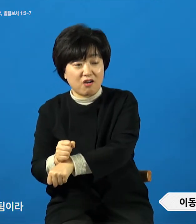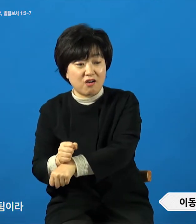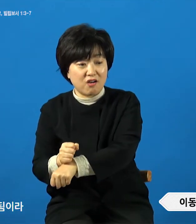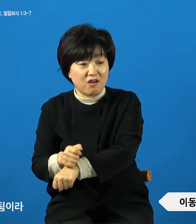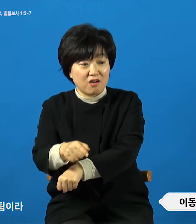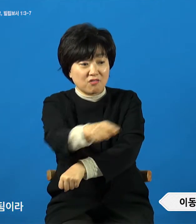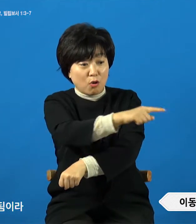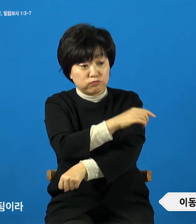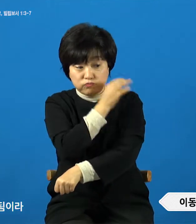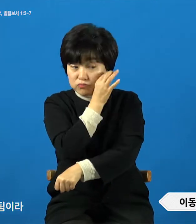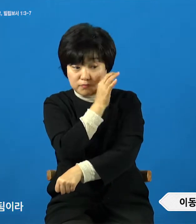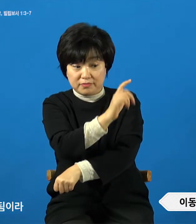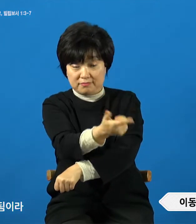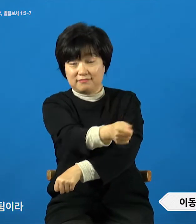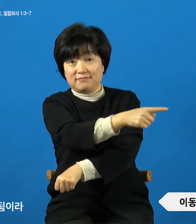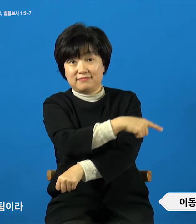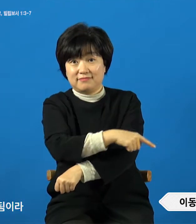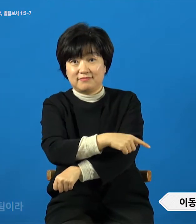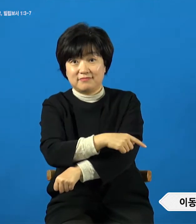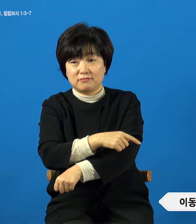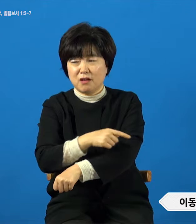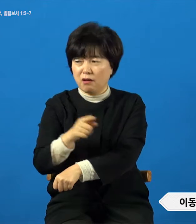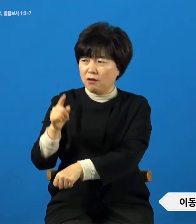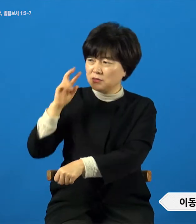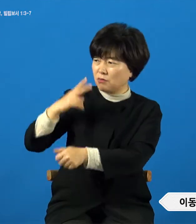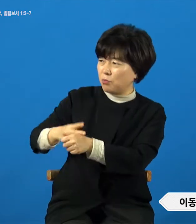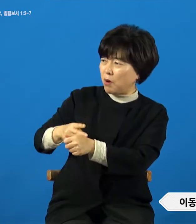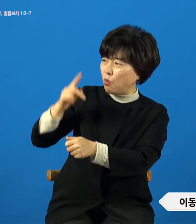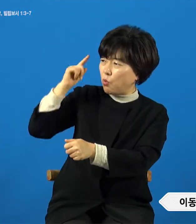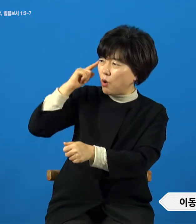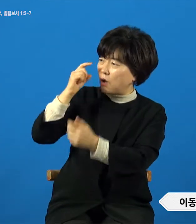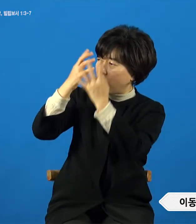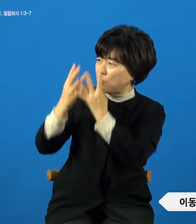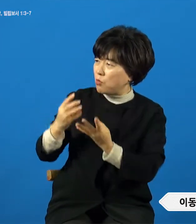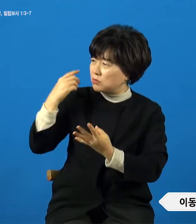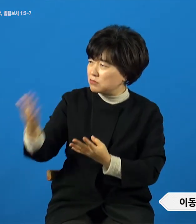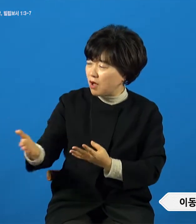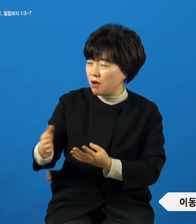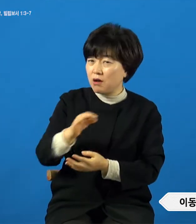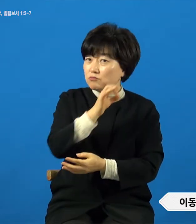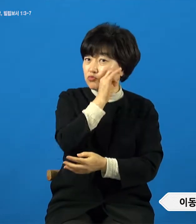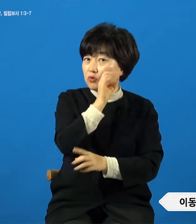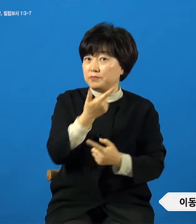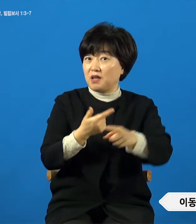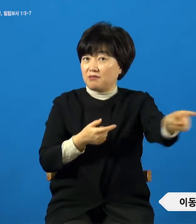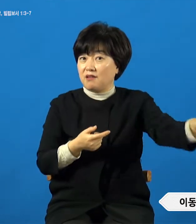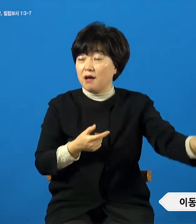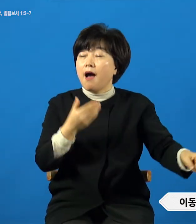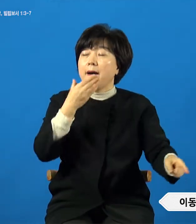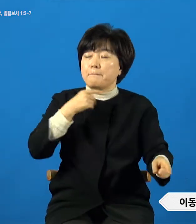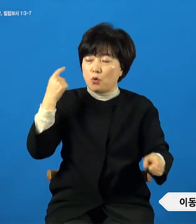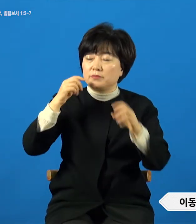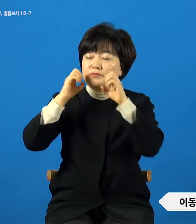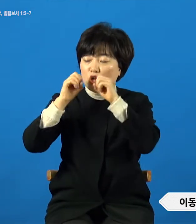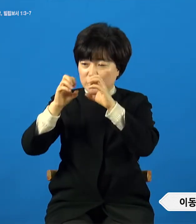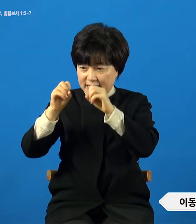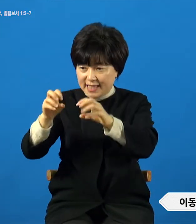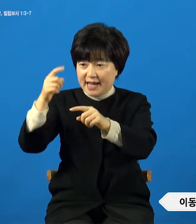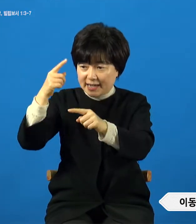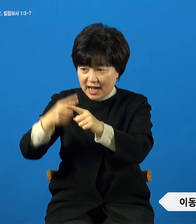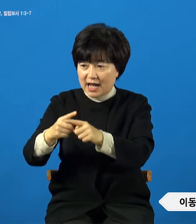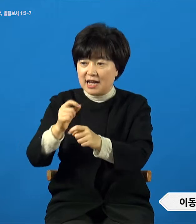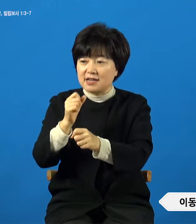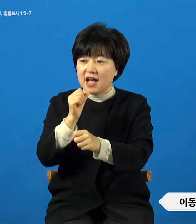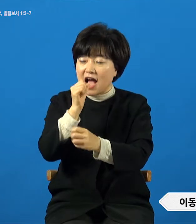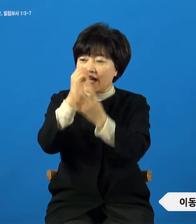그것을 부끄러워하지 않았어요. 저 사람 왜 감옥에 들어가나? 부끄러워하지 않았어요. 복음 전하다가 갔으니까 오히려 자랑스럽다.